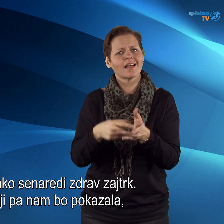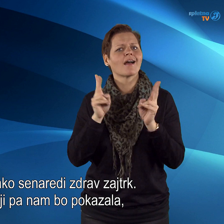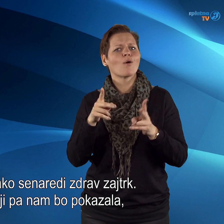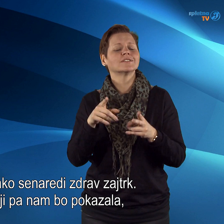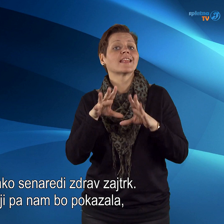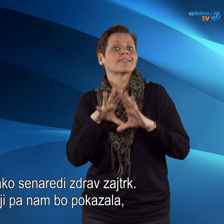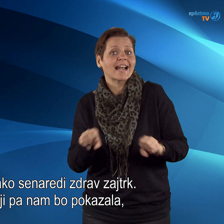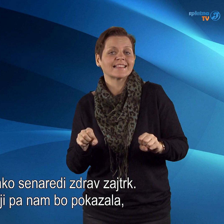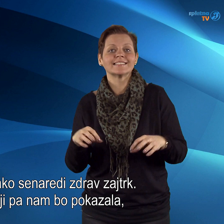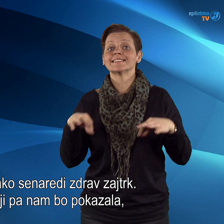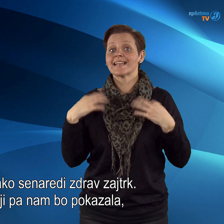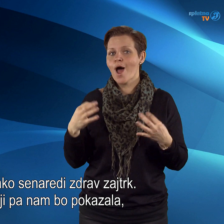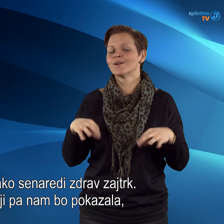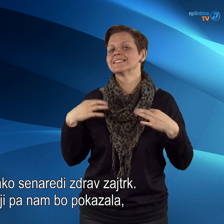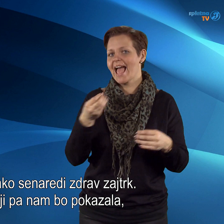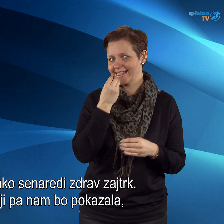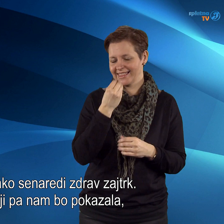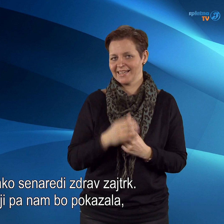se naredi zdrav zajtrk.